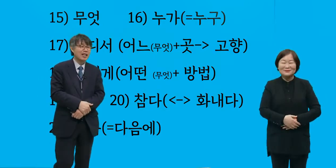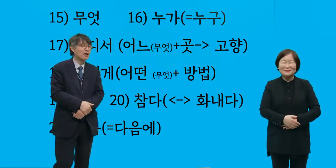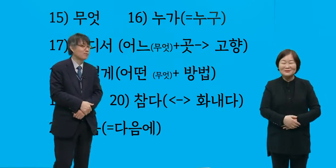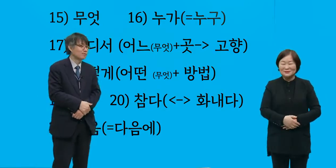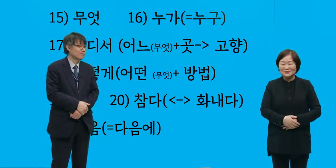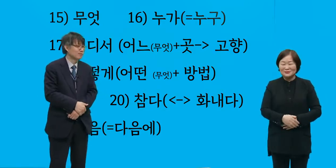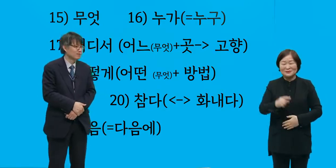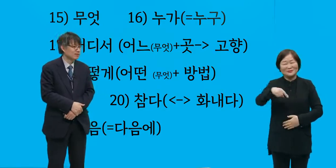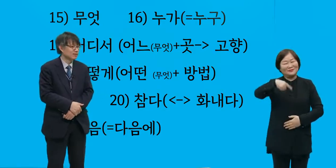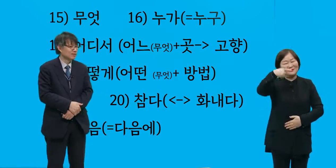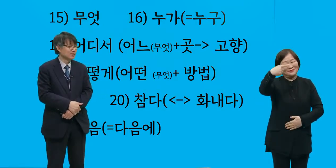다음.